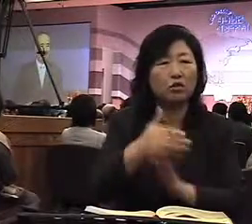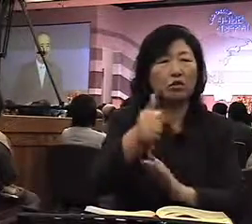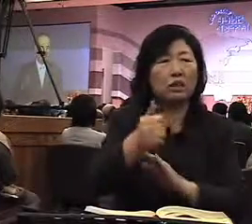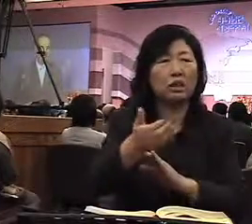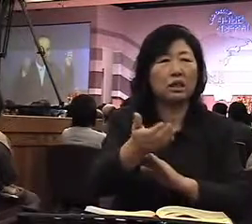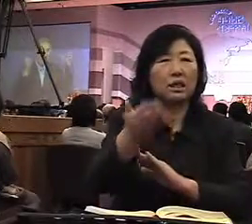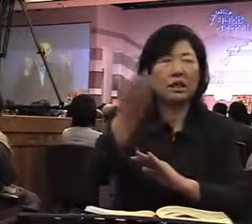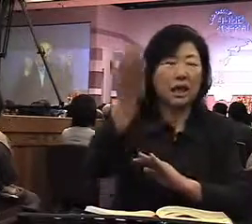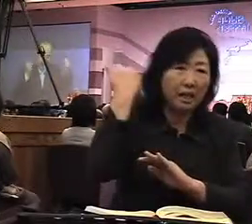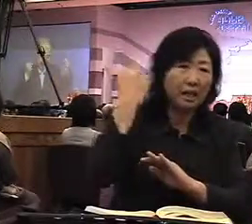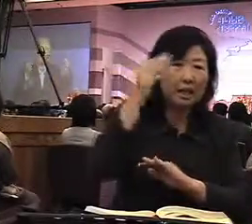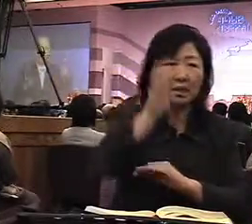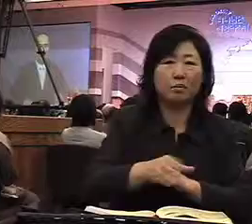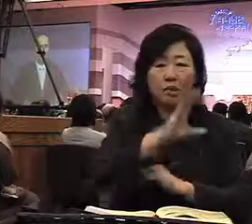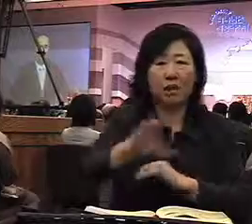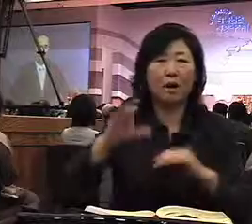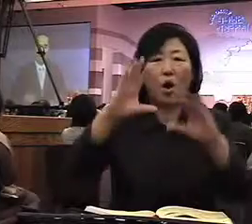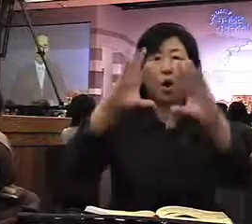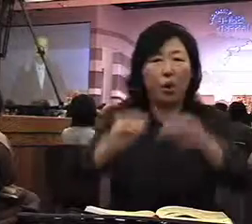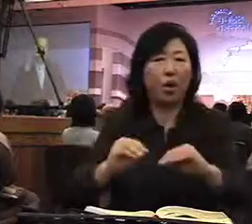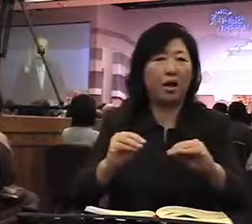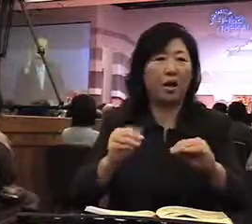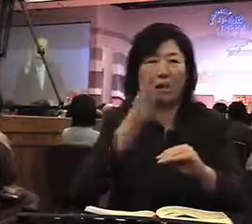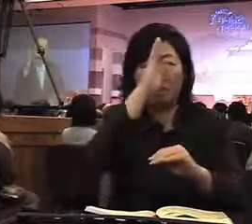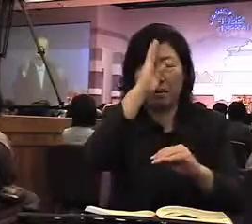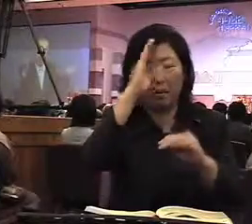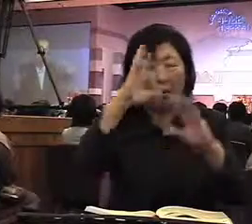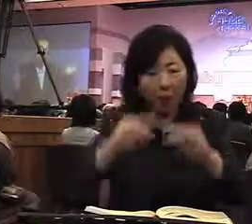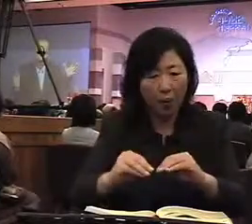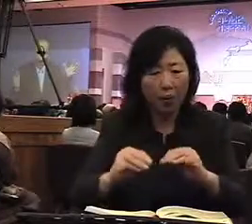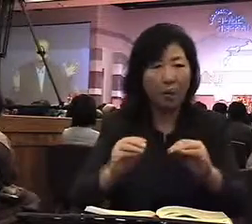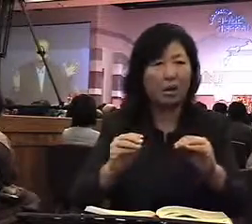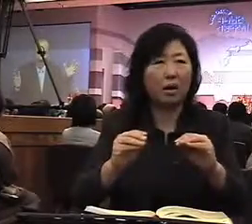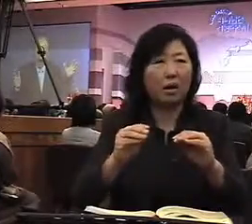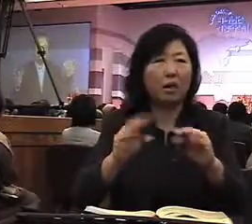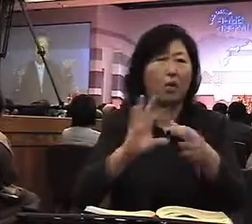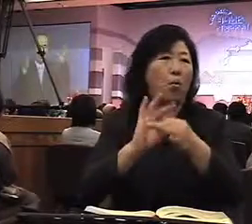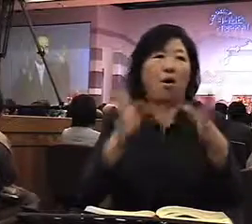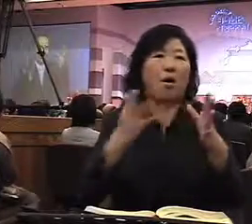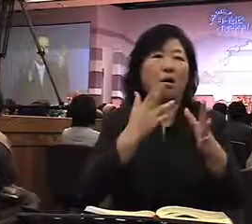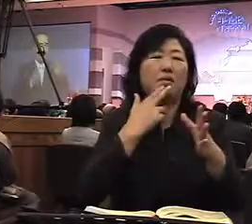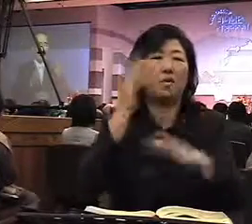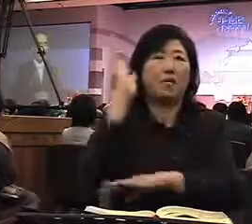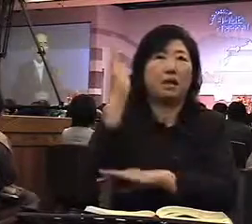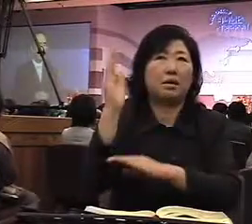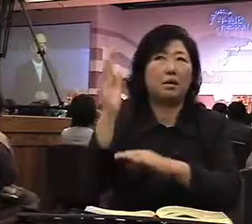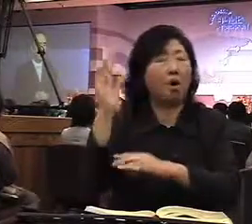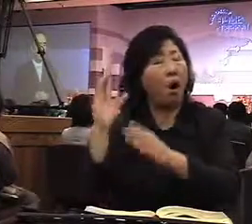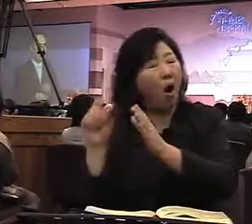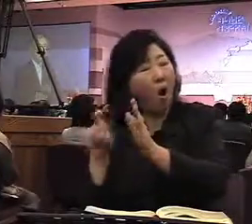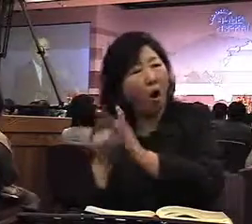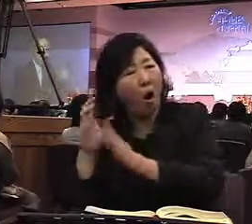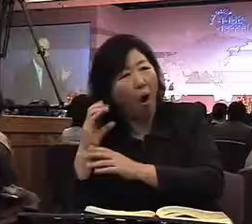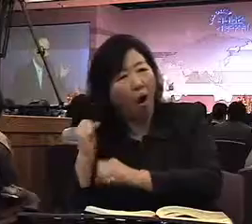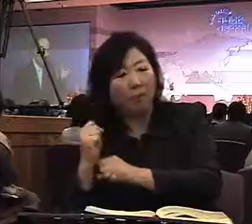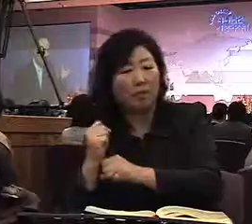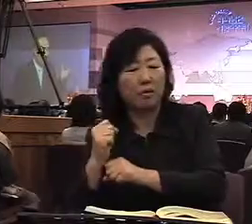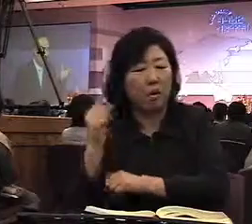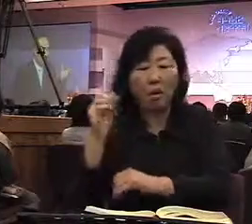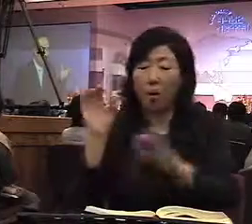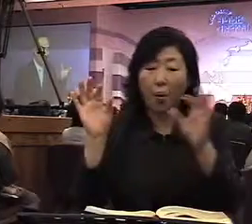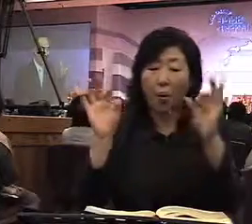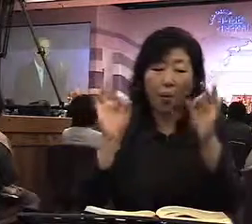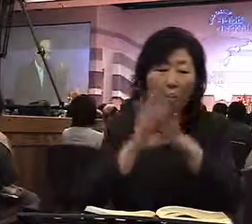거예요. 그러면 나는 병이 낫습니다. 그럼 일어나는 거예요. 낫든 안 낫든 관계없어요. 말씀을 의지하는 겁니다.